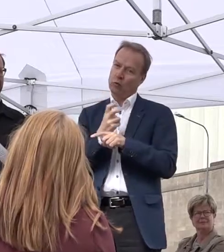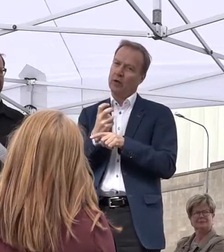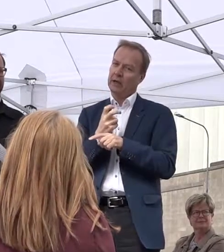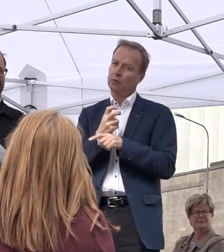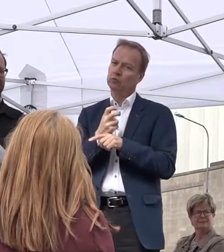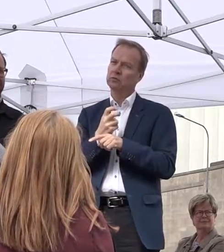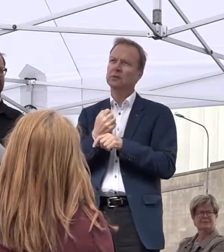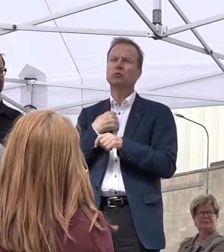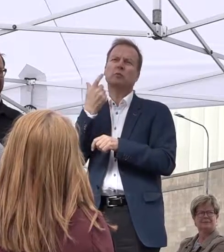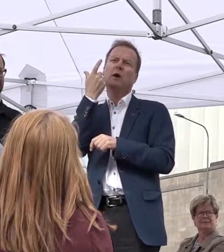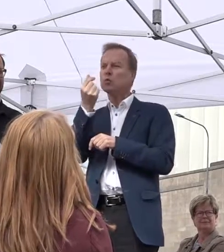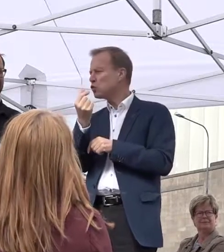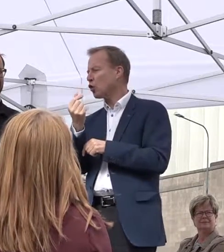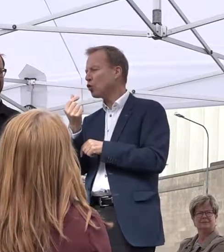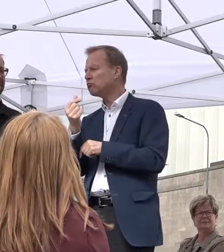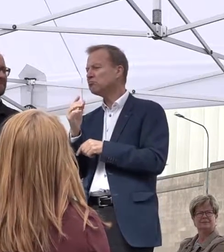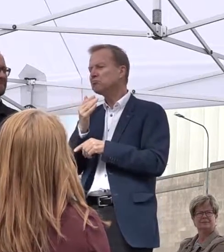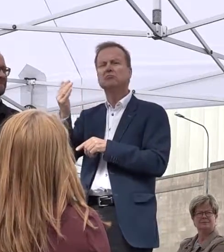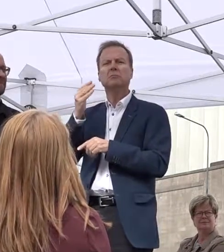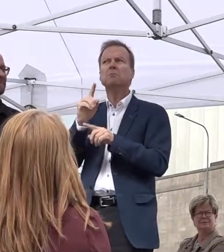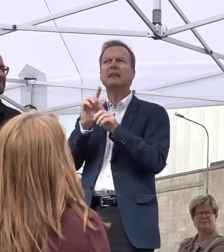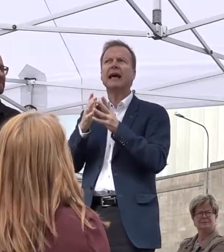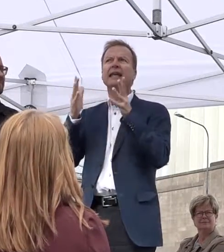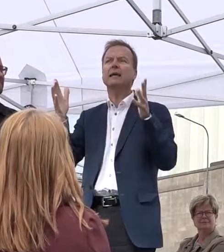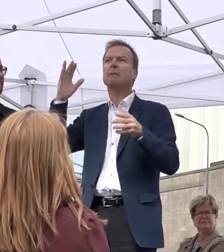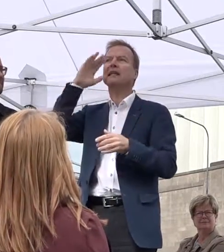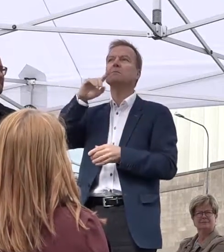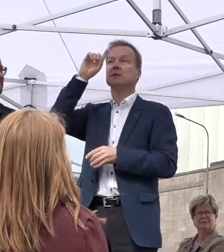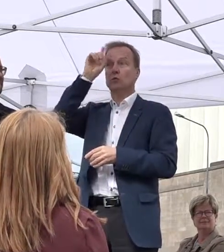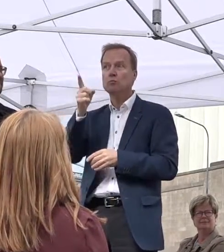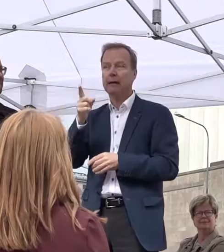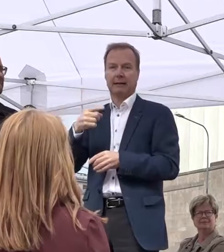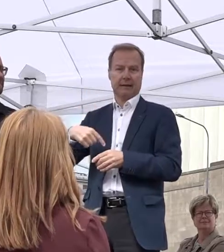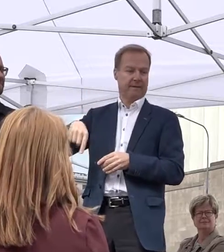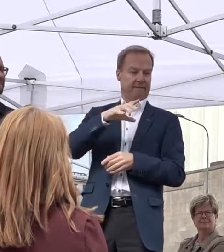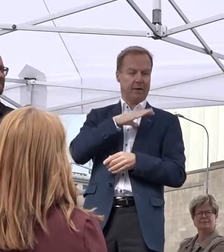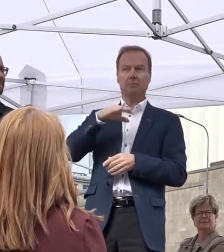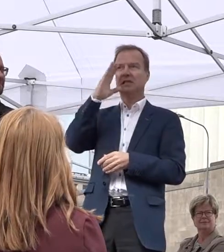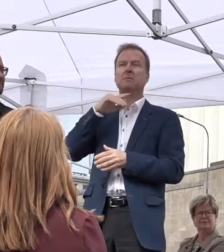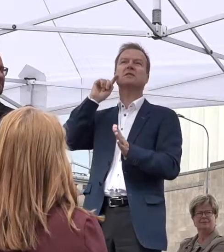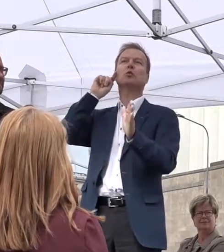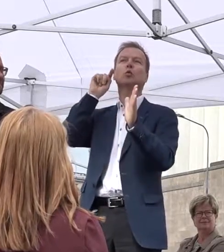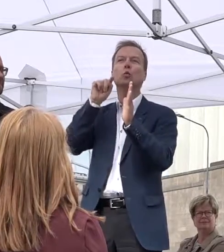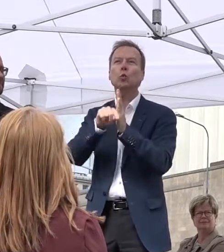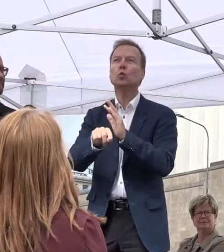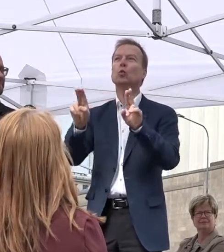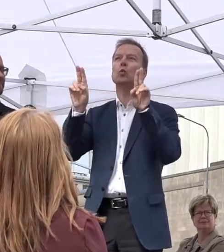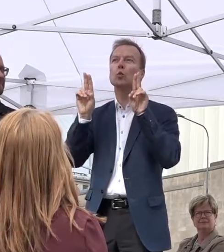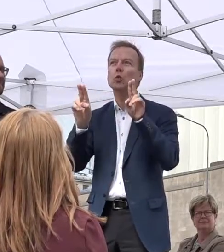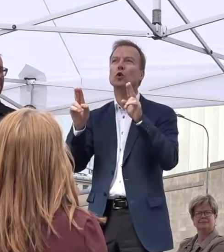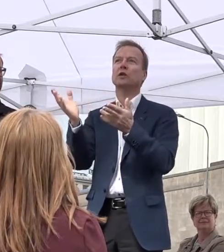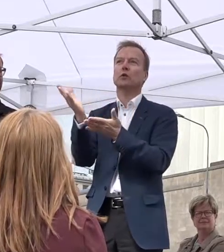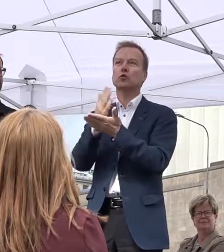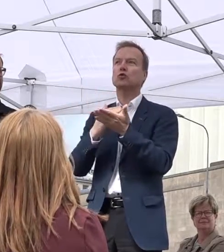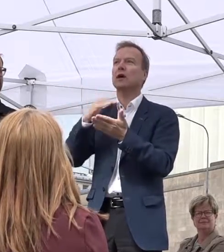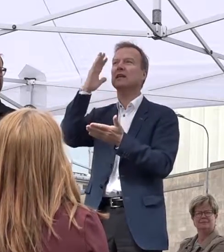pakko silti sanoa, että Suomessa ihan tätä samaa henkeä ja tahtotilaa en ole vielä täysin samassa mittakaavassa